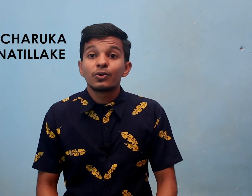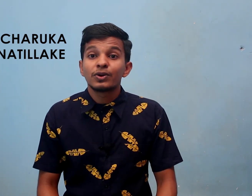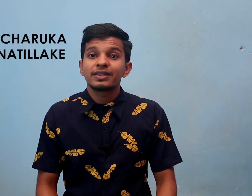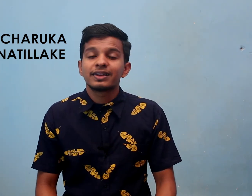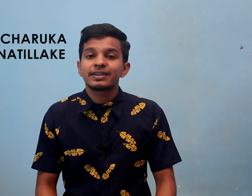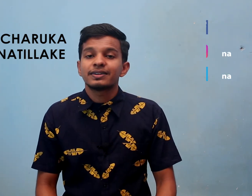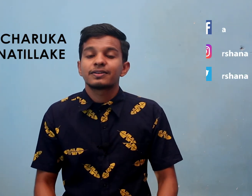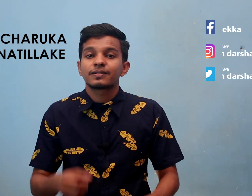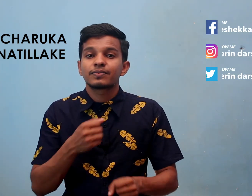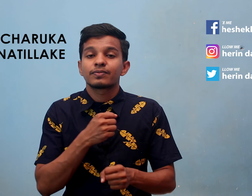ගුණතිලක.